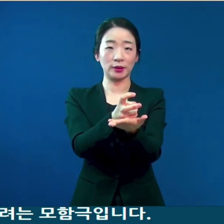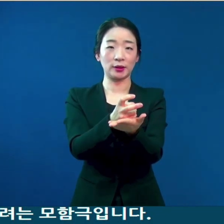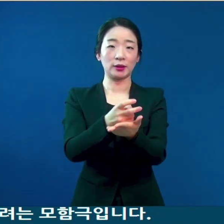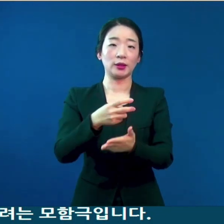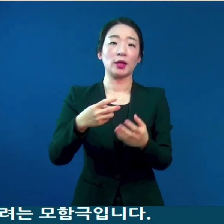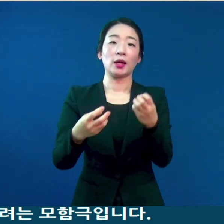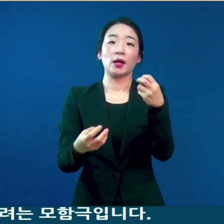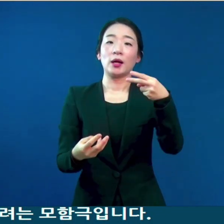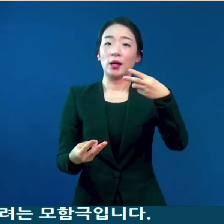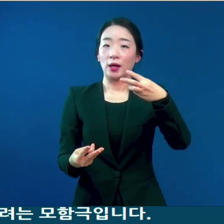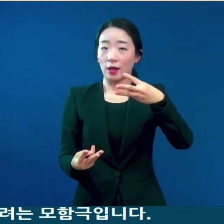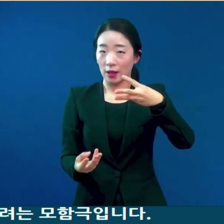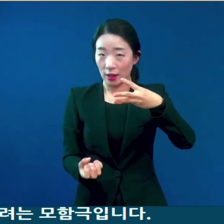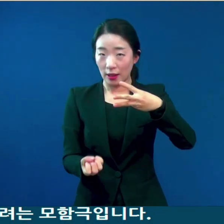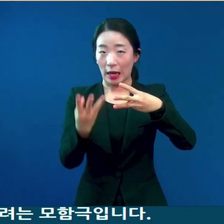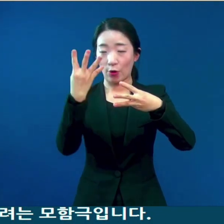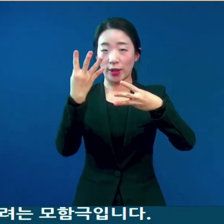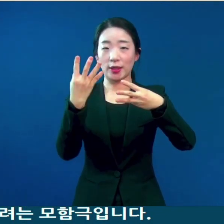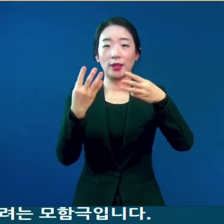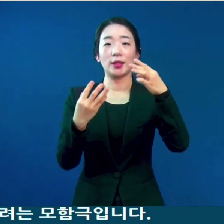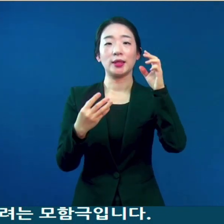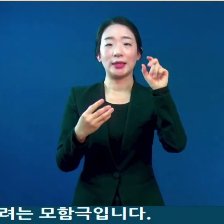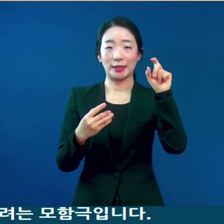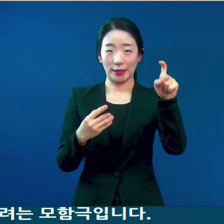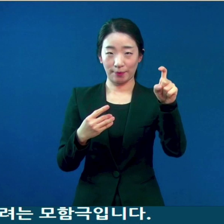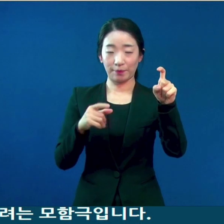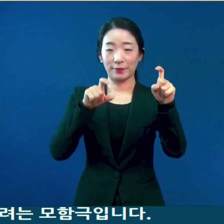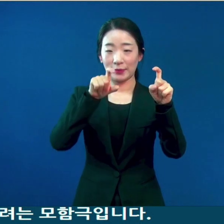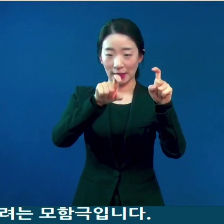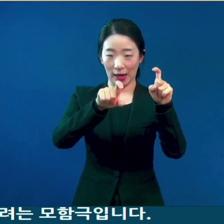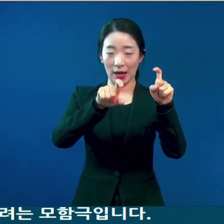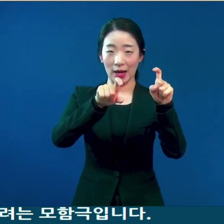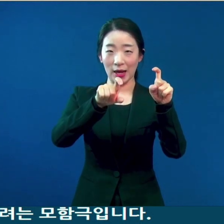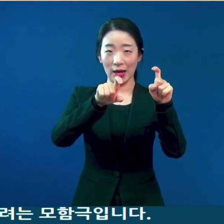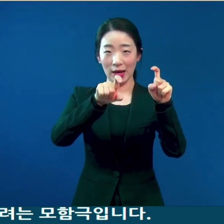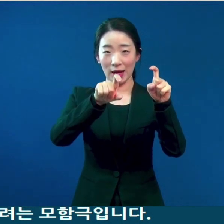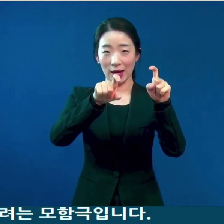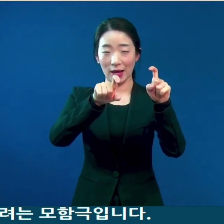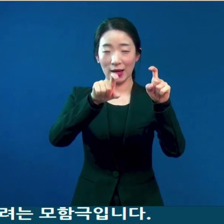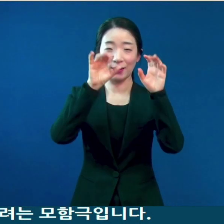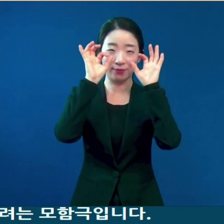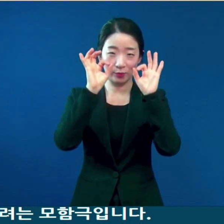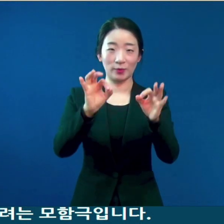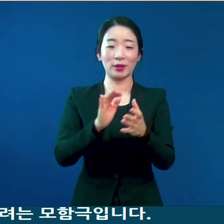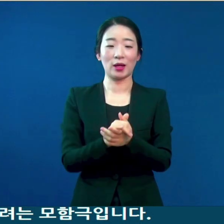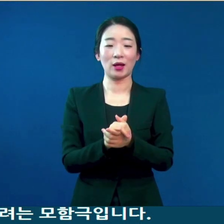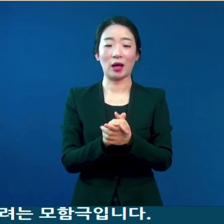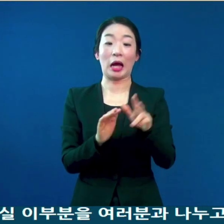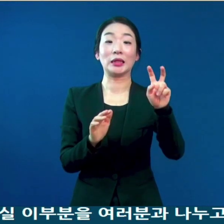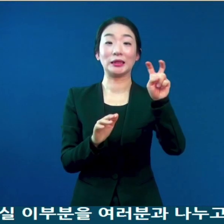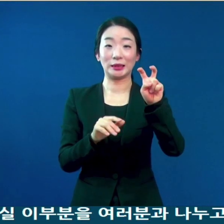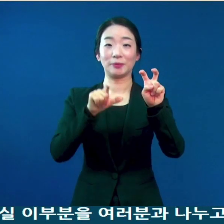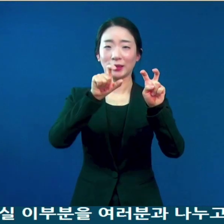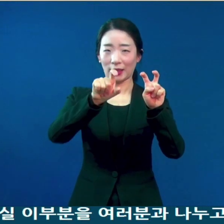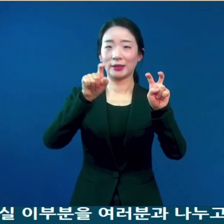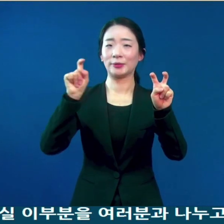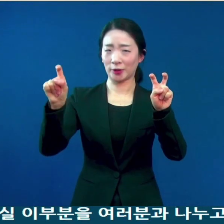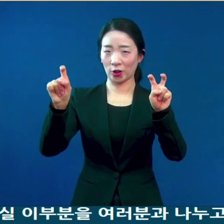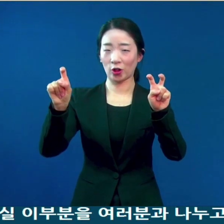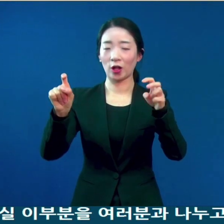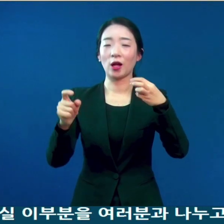10절입니다. 레위기 20장 10절이 어떻게 기록이 되어 있는지 한번 확인했으면 좋겠습니다. 레위기 20장 10절